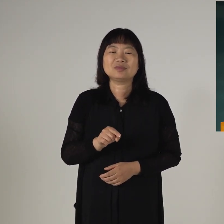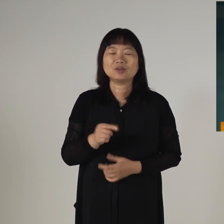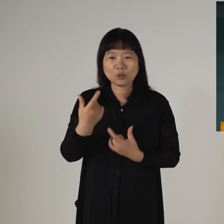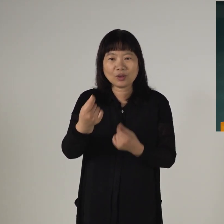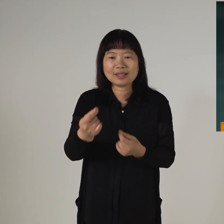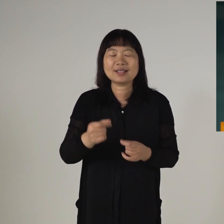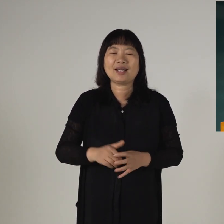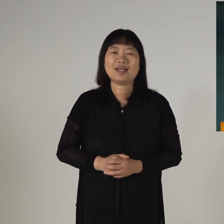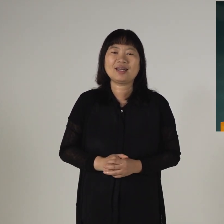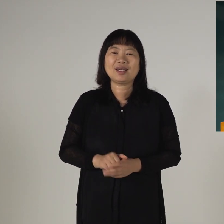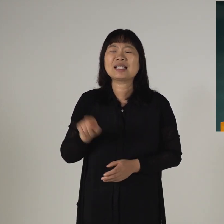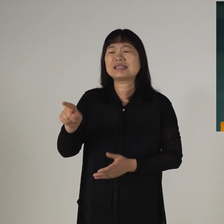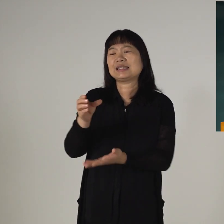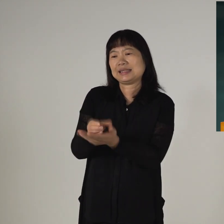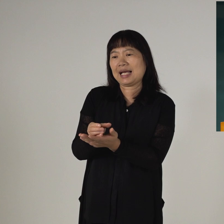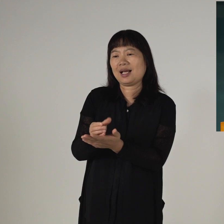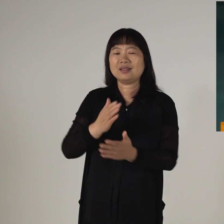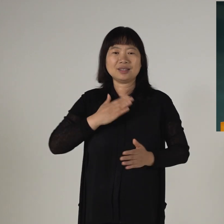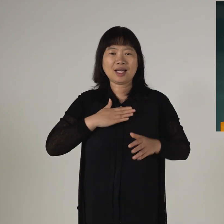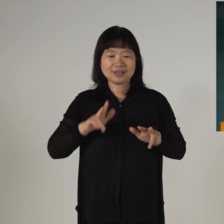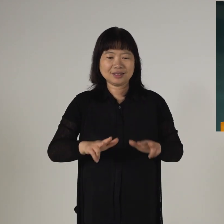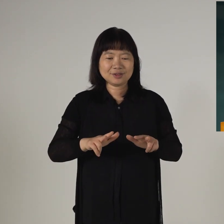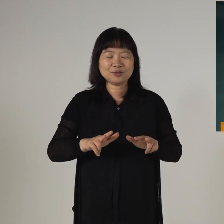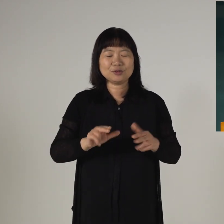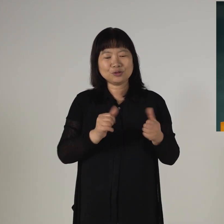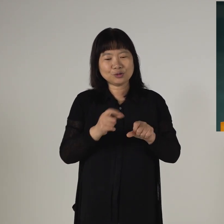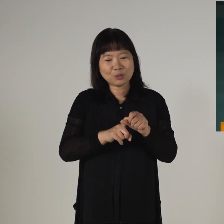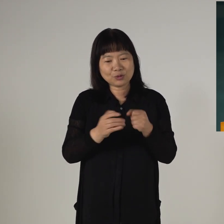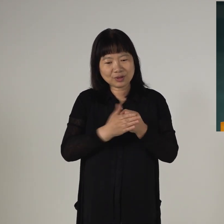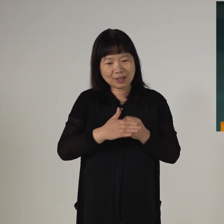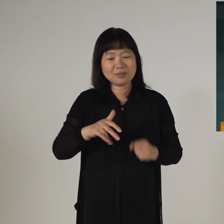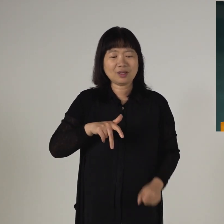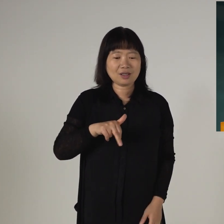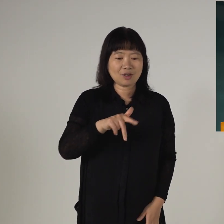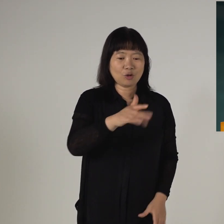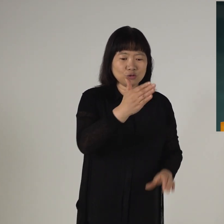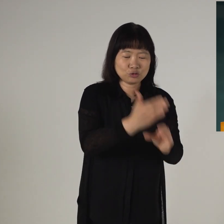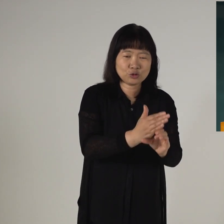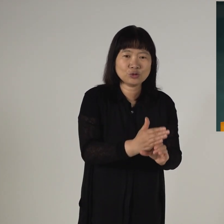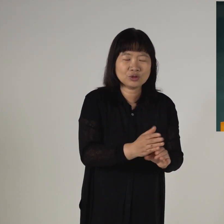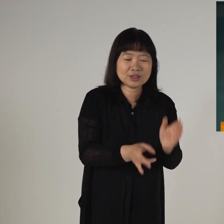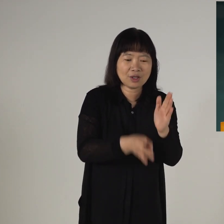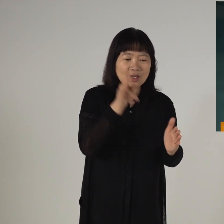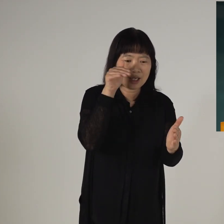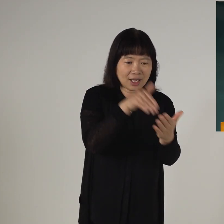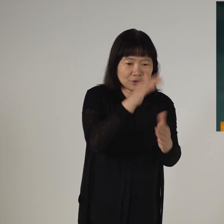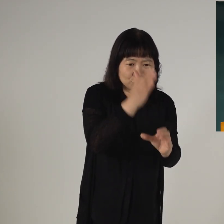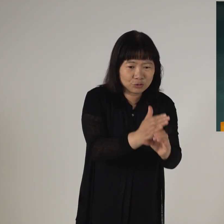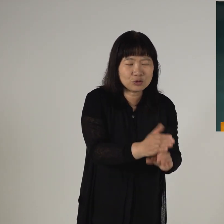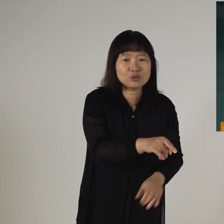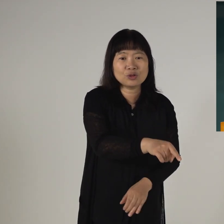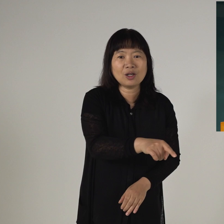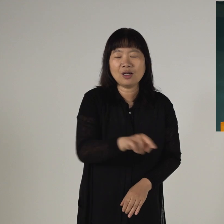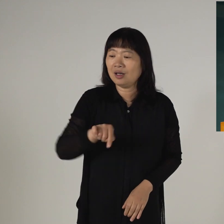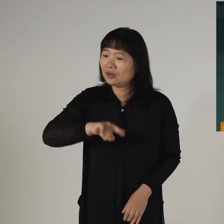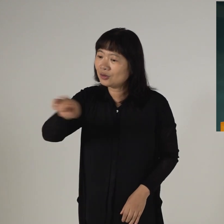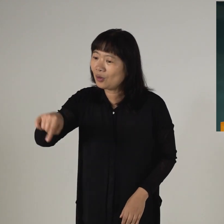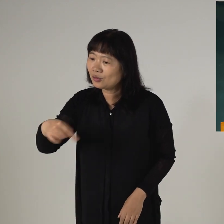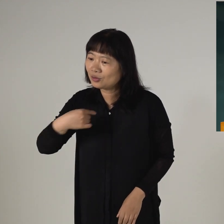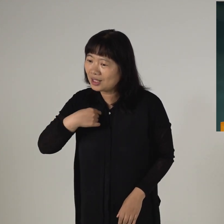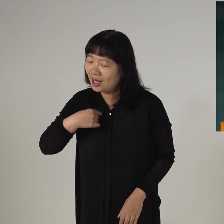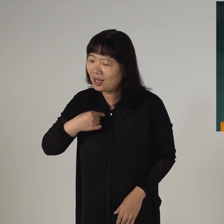내가 죽으러 올라가는데 너희도 내가 마시는 그 잔을 마실 수